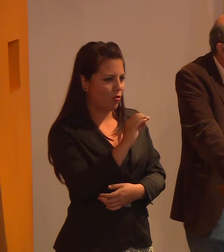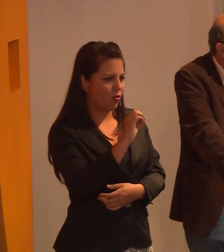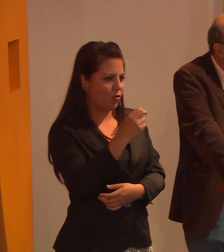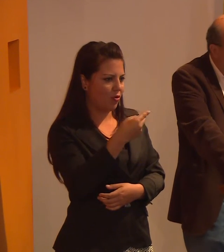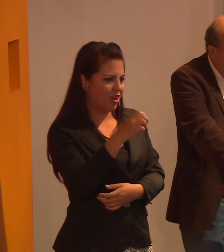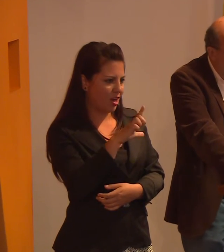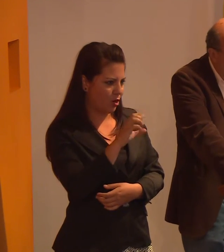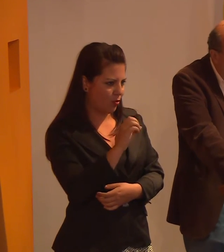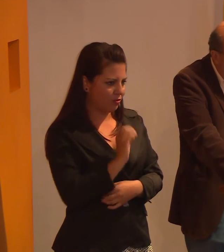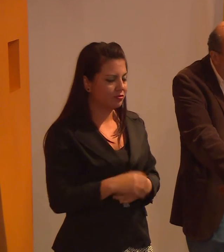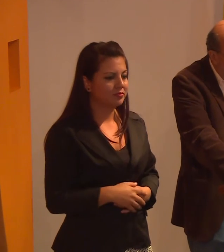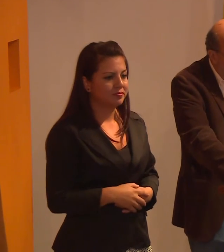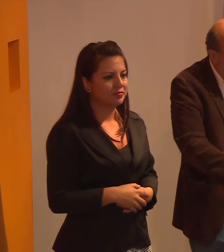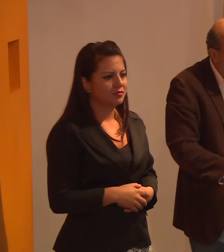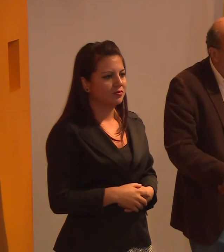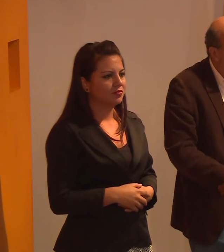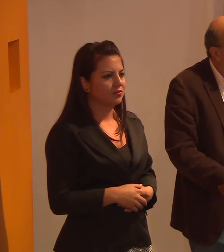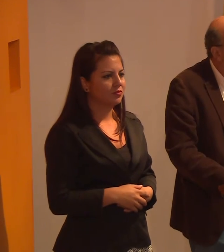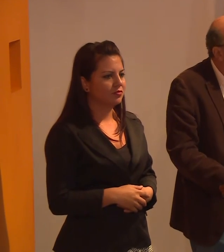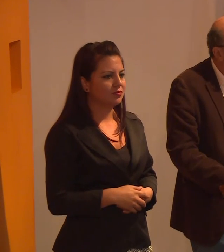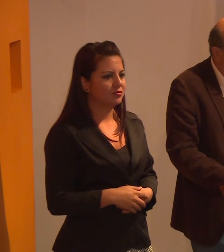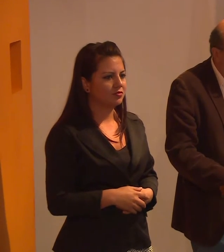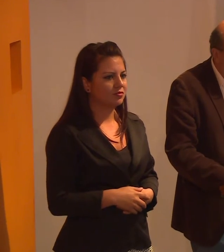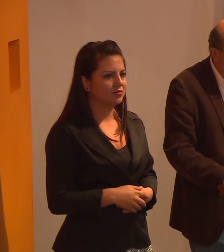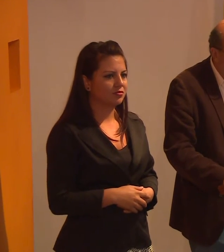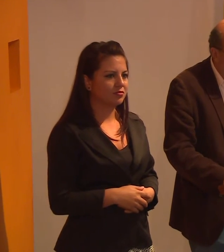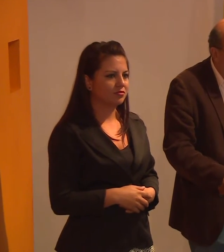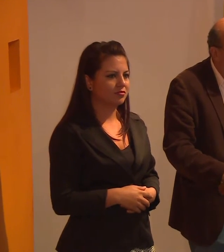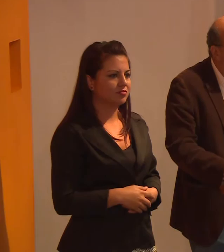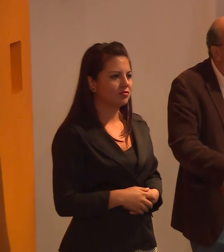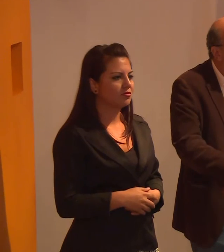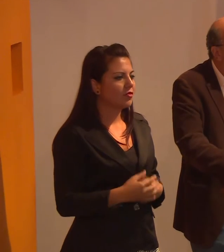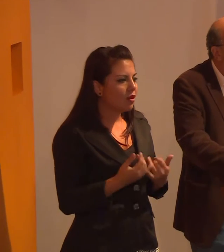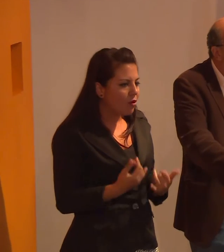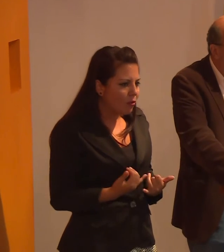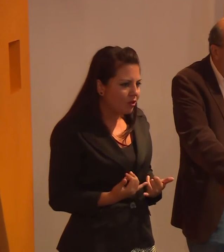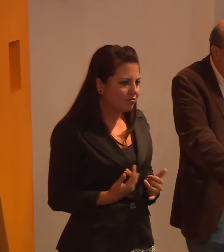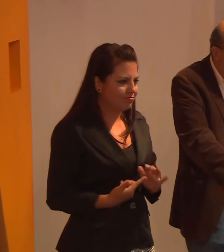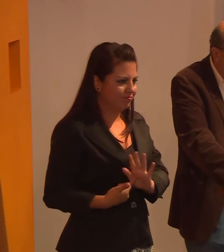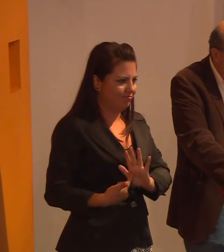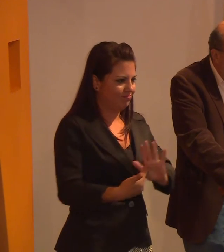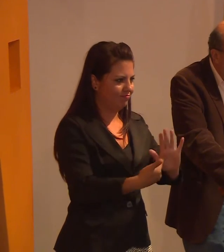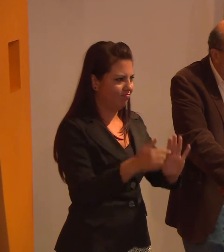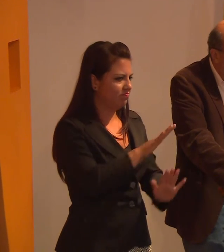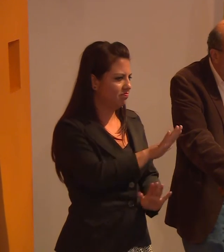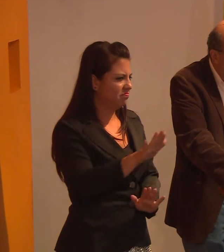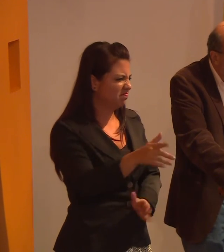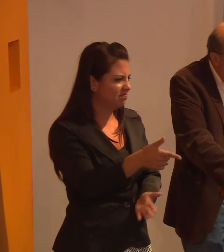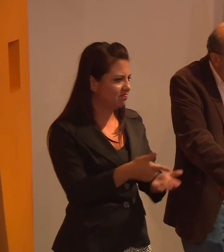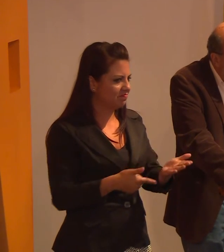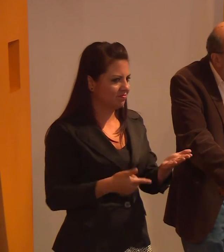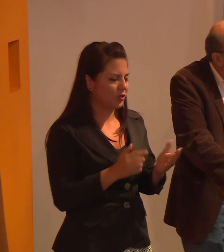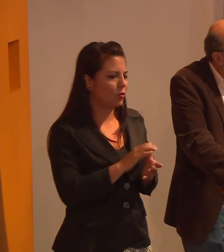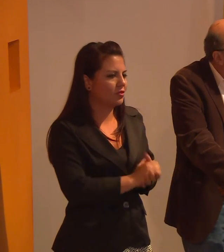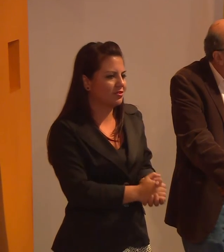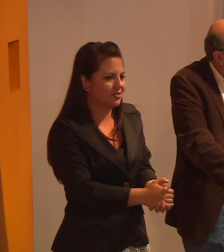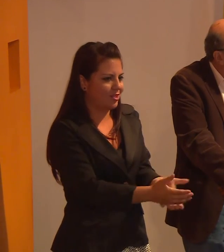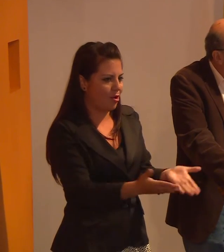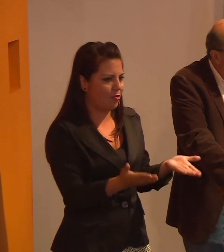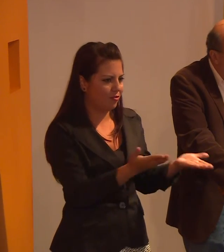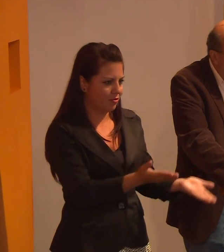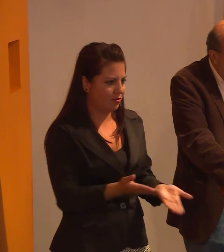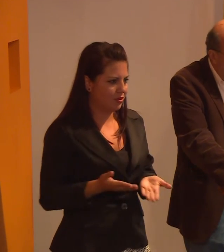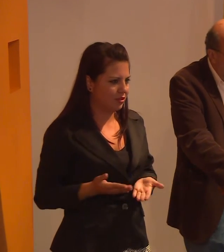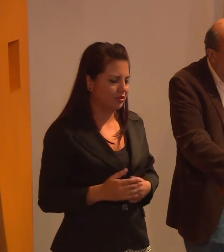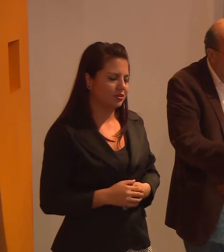Ante todo, presento a ustedes un cariñoso saludo de bienvenida con los